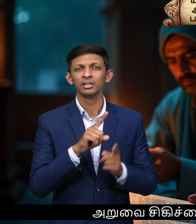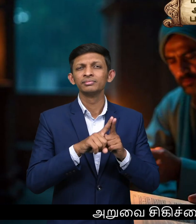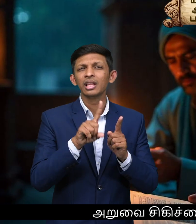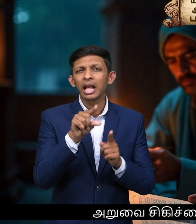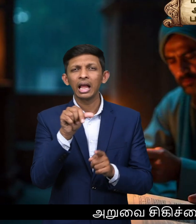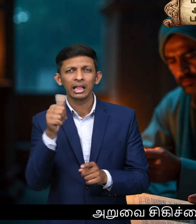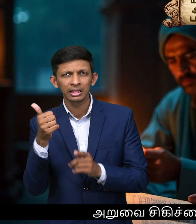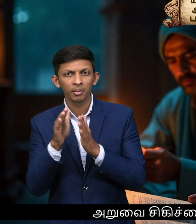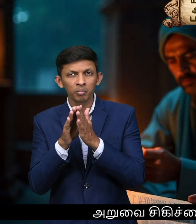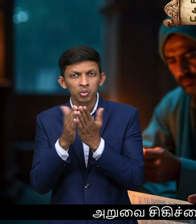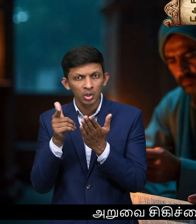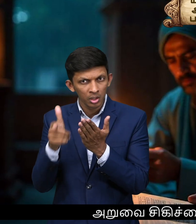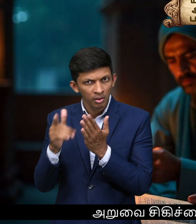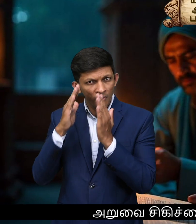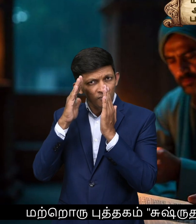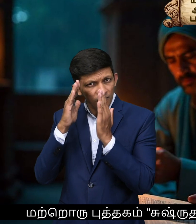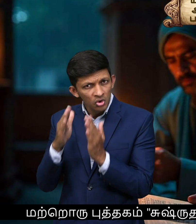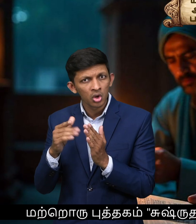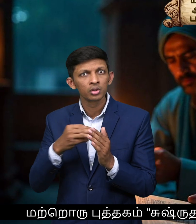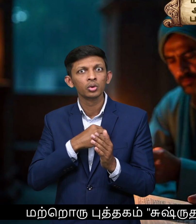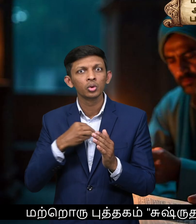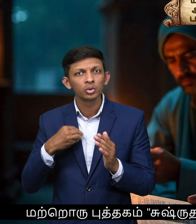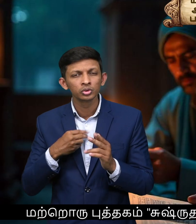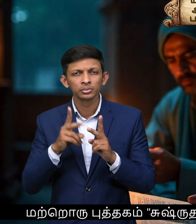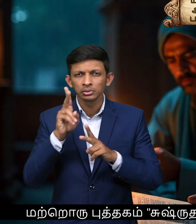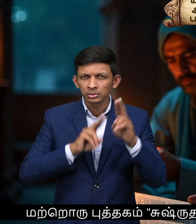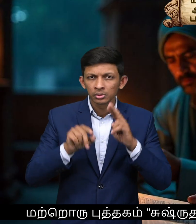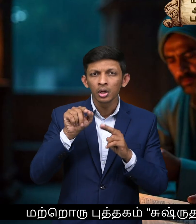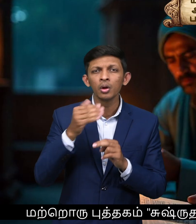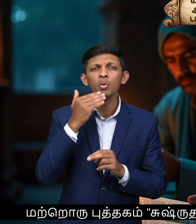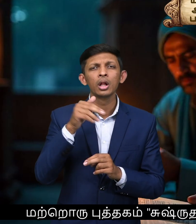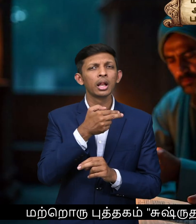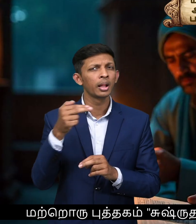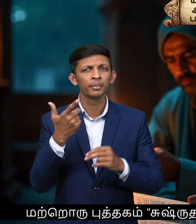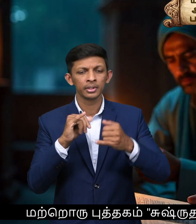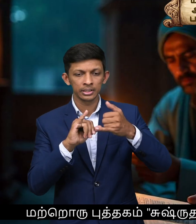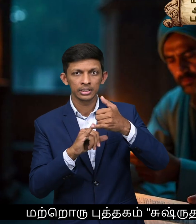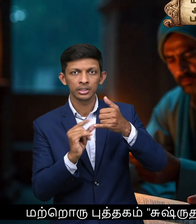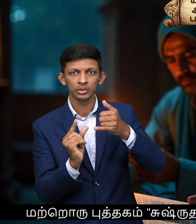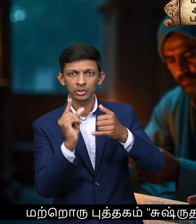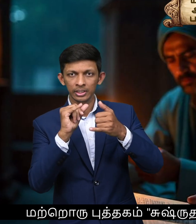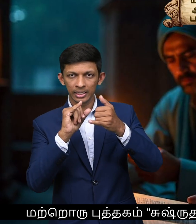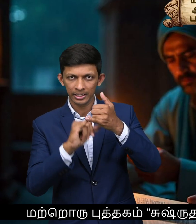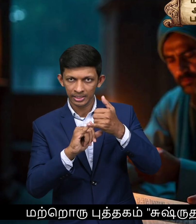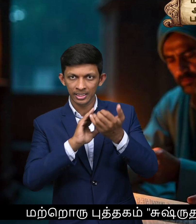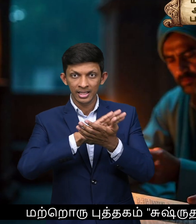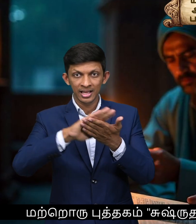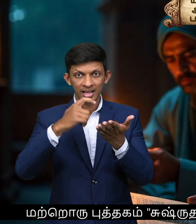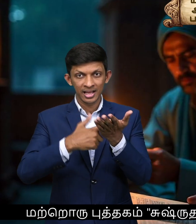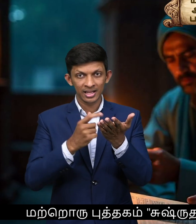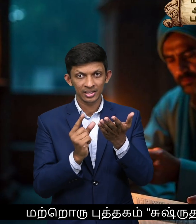அறுவை சிகிச்சையை மையமாக கொண்ட மற்றொரு புத்தகம் சுஷ்ருத சம்ஹிதா என்று அழைக்கப்படுகிறது.